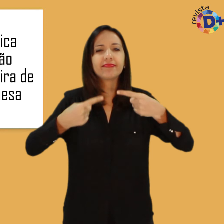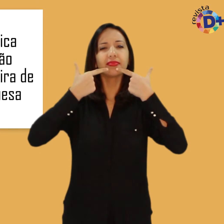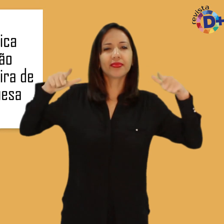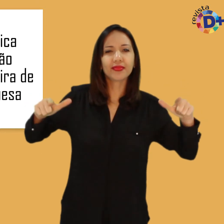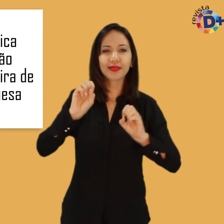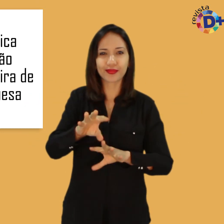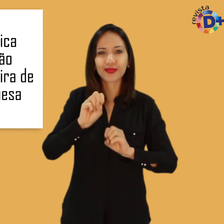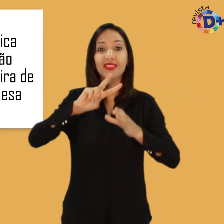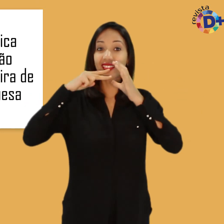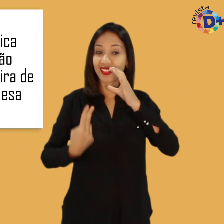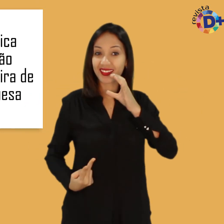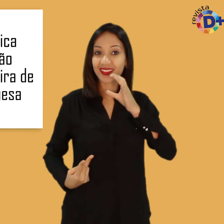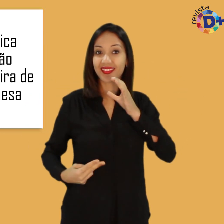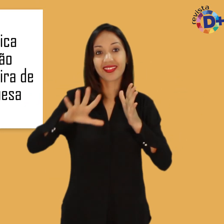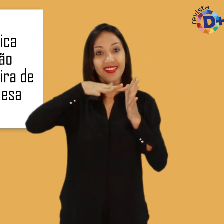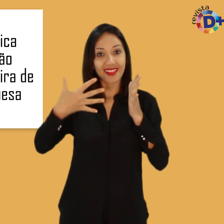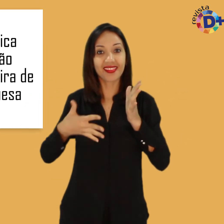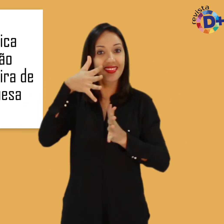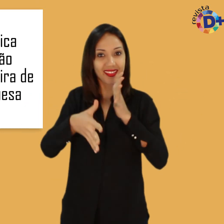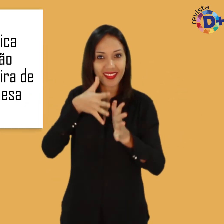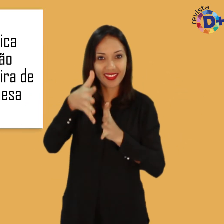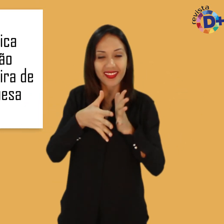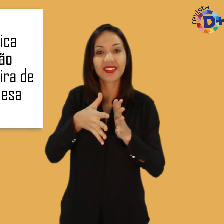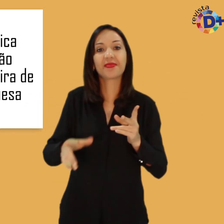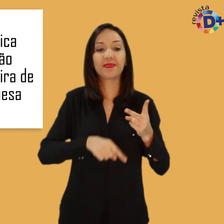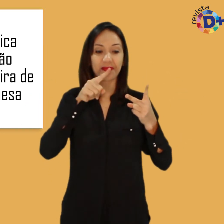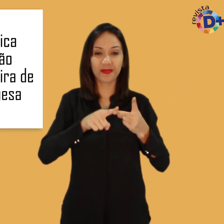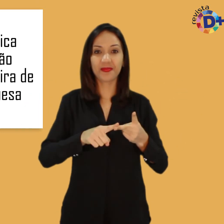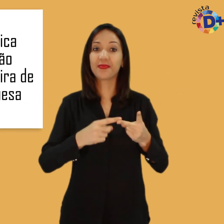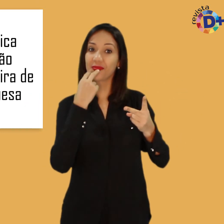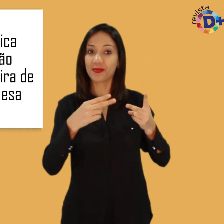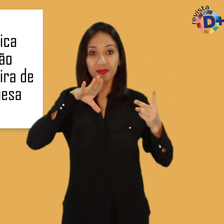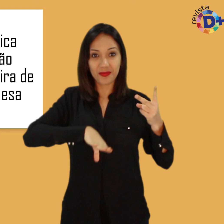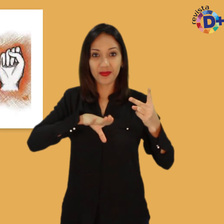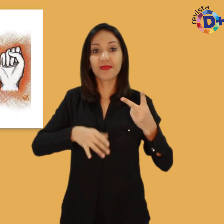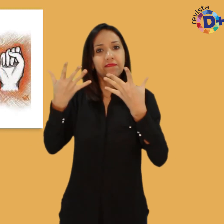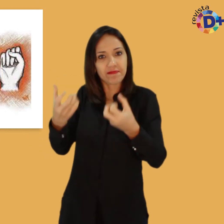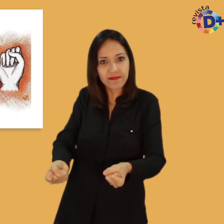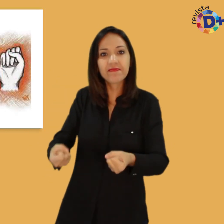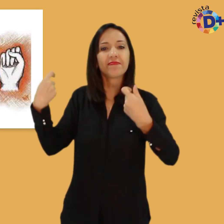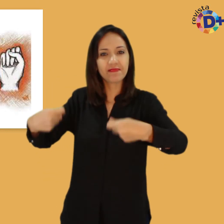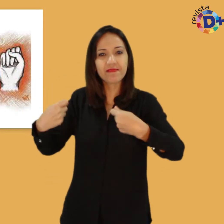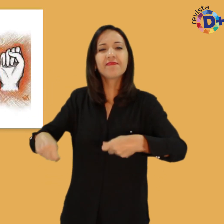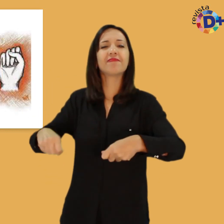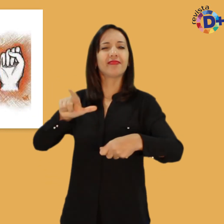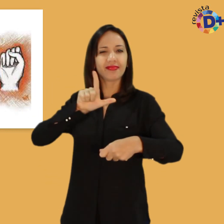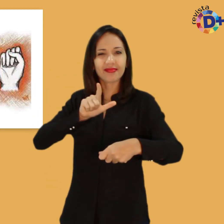educação bilíngue, língua brasileira de sinais e língua portuguesa, reconhece a necessidade da viabilização de